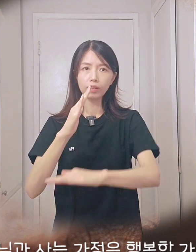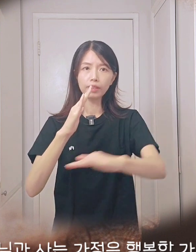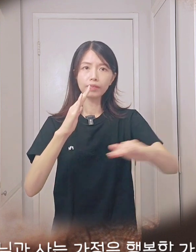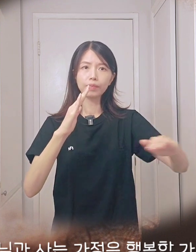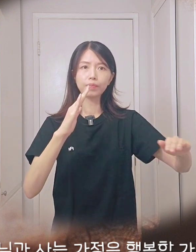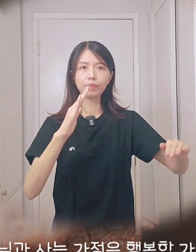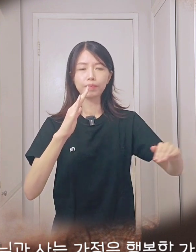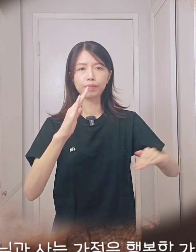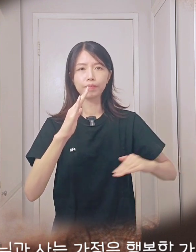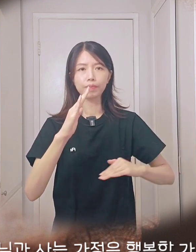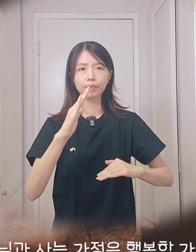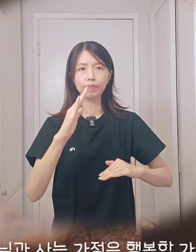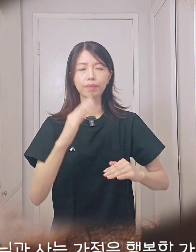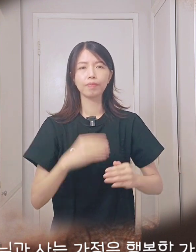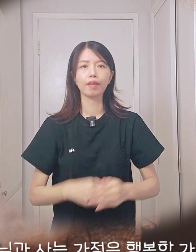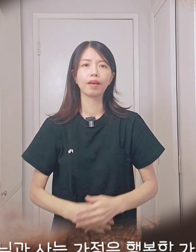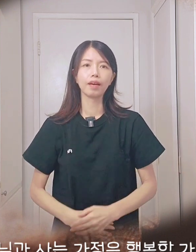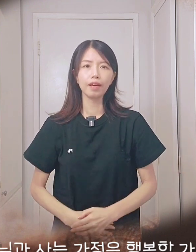가정은